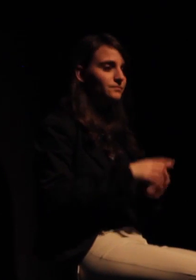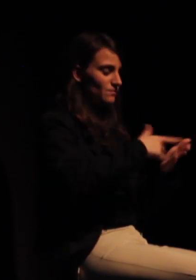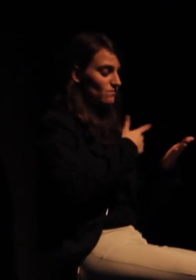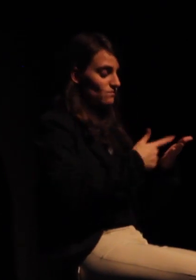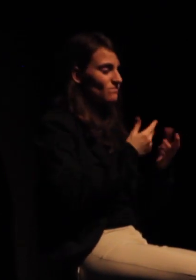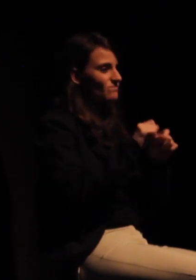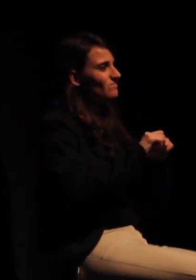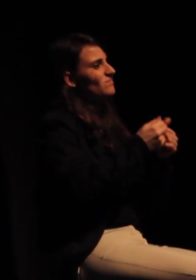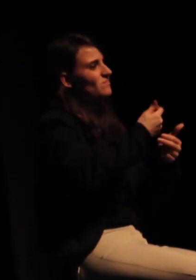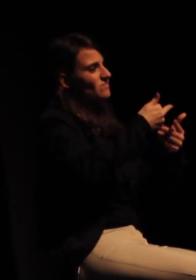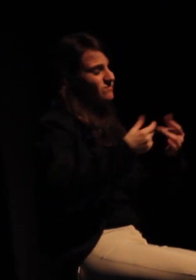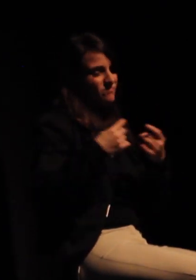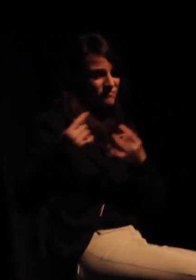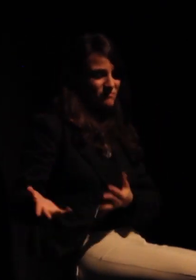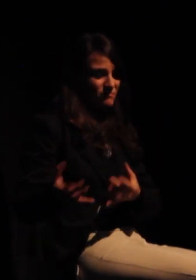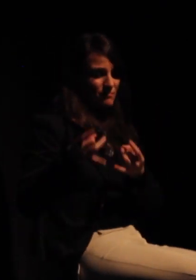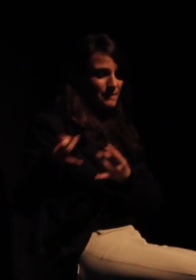de muita coisa descartada.